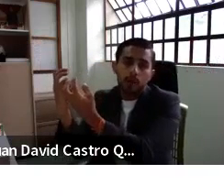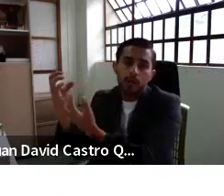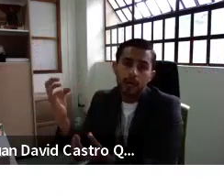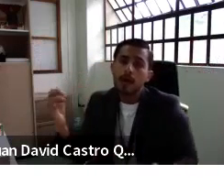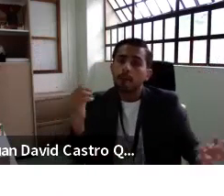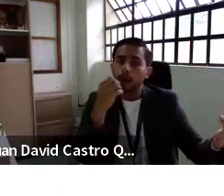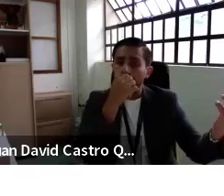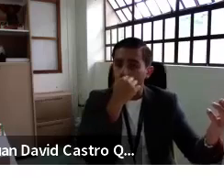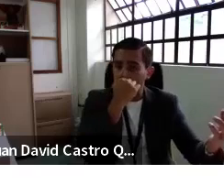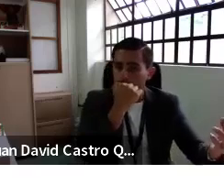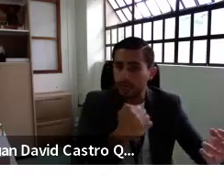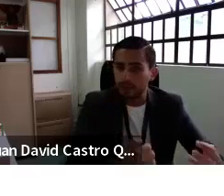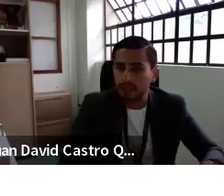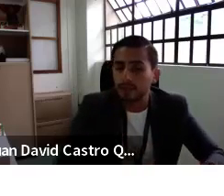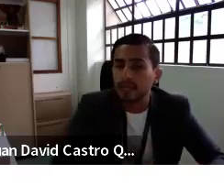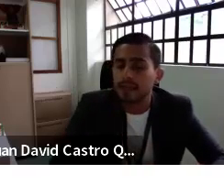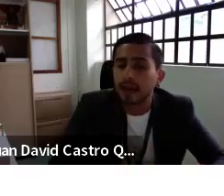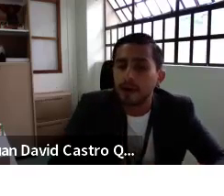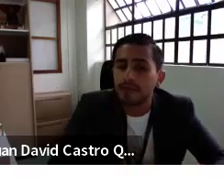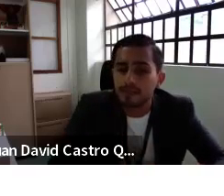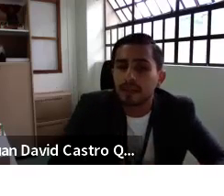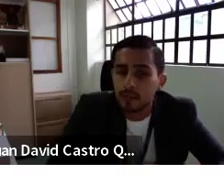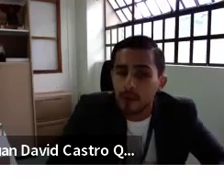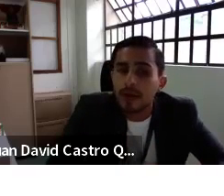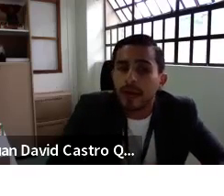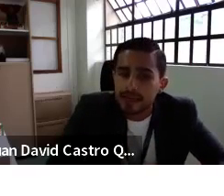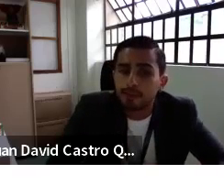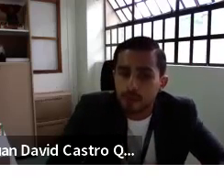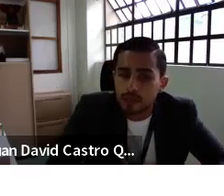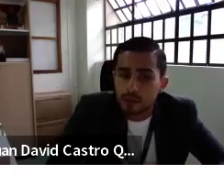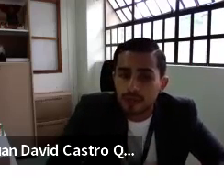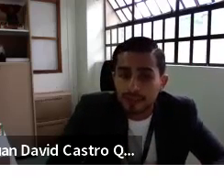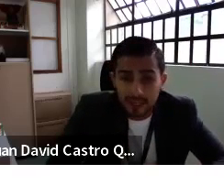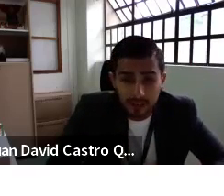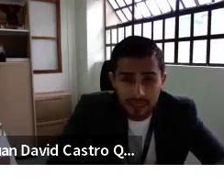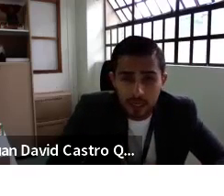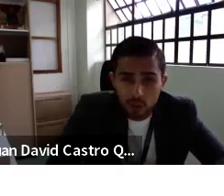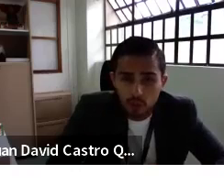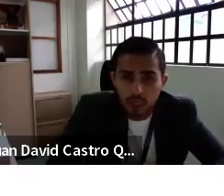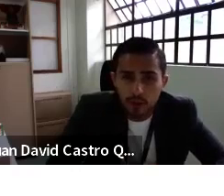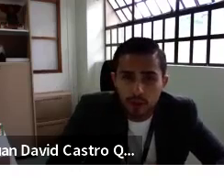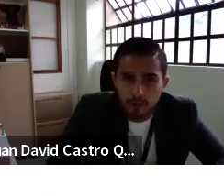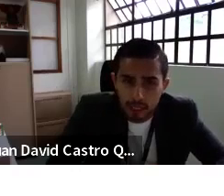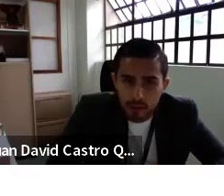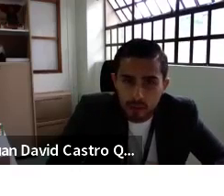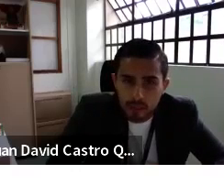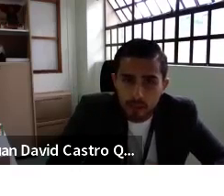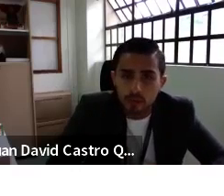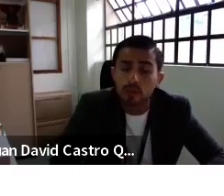comunidad pueda retornar de manera efectiva y hacer cada vez más efectivo ese proceso de transferencia y uso de conocimiento ¿cierto? entonces